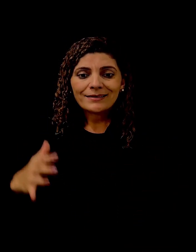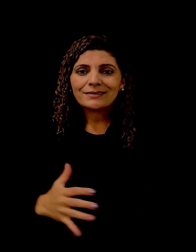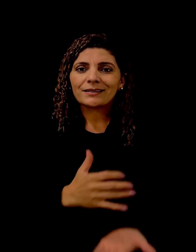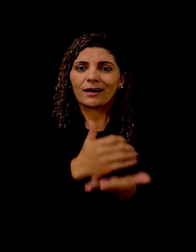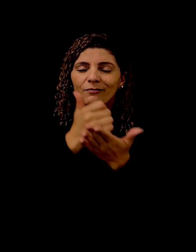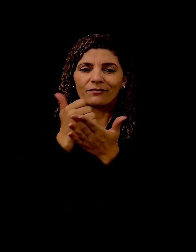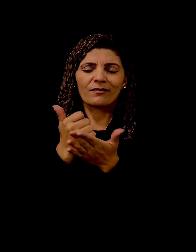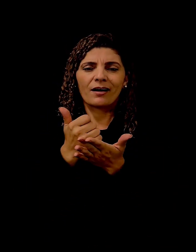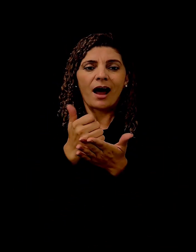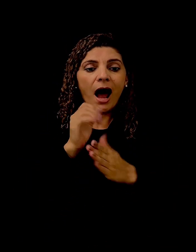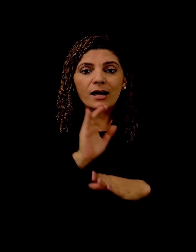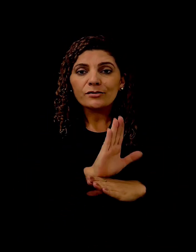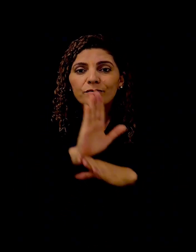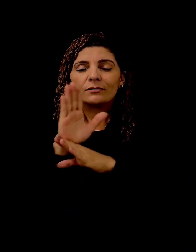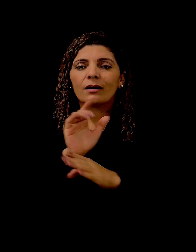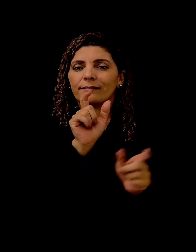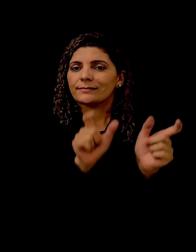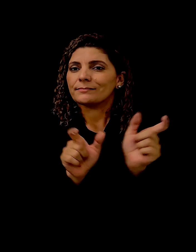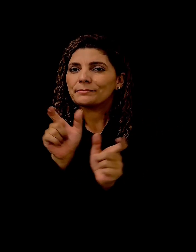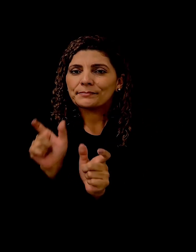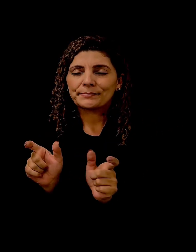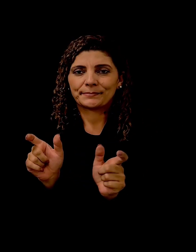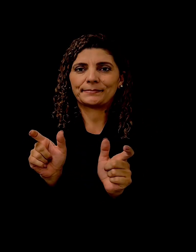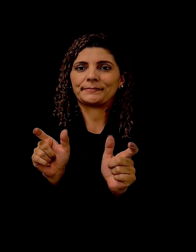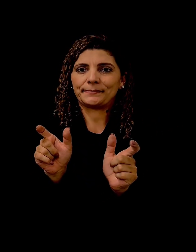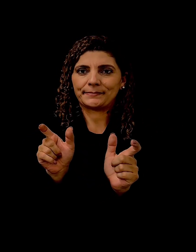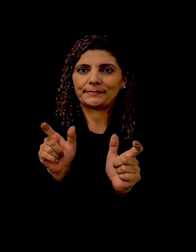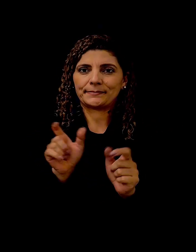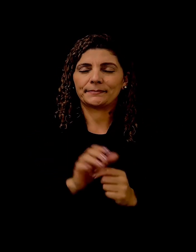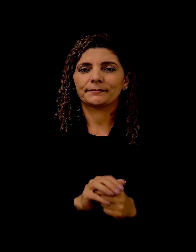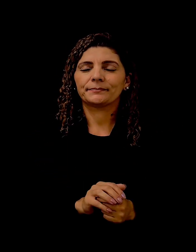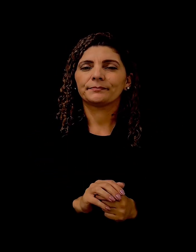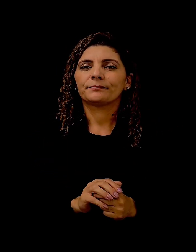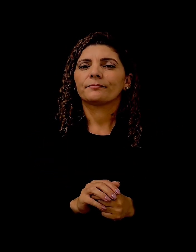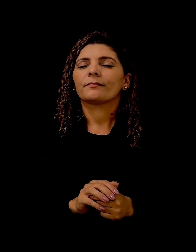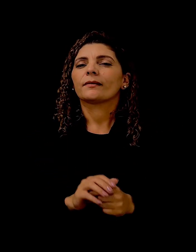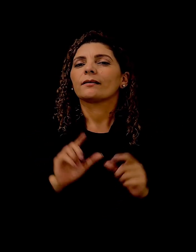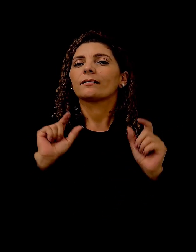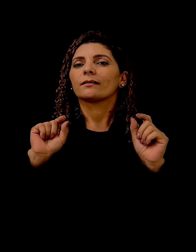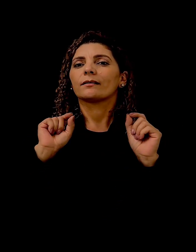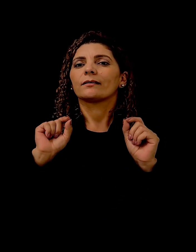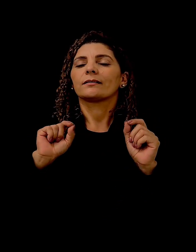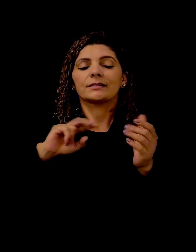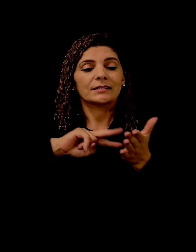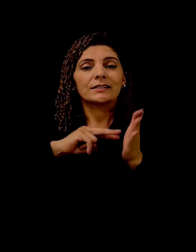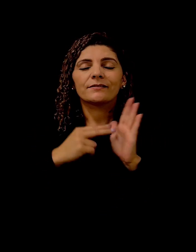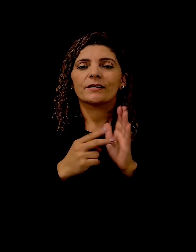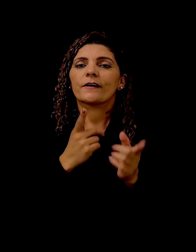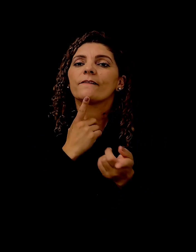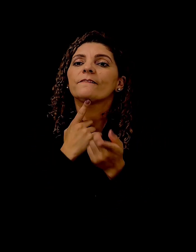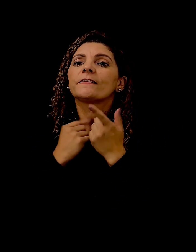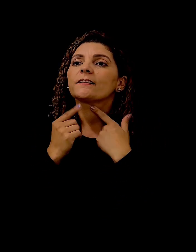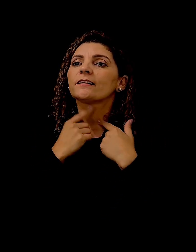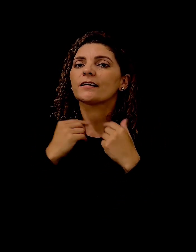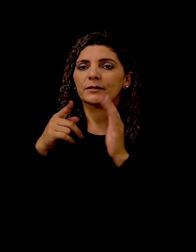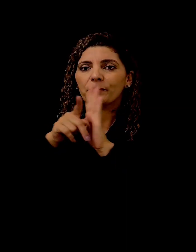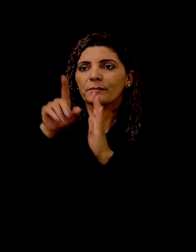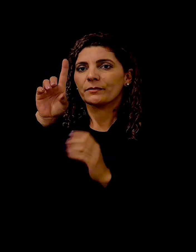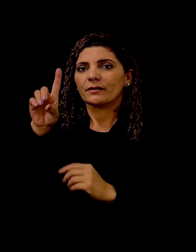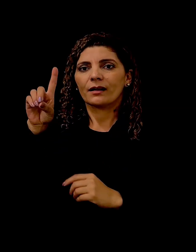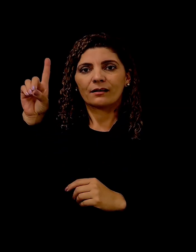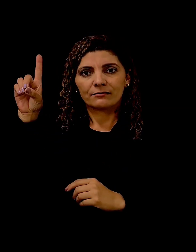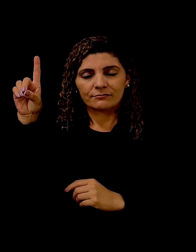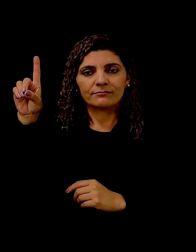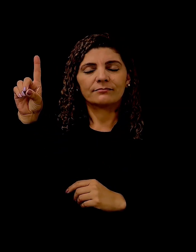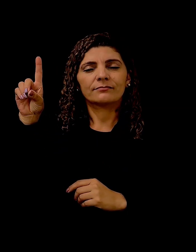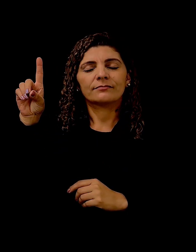a pessoa que estamos fazendo bem. Porque isso é a vontade de Deus. Essa é a vontade